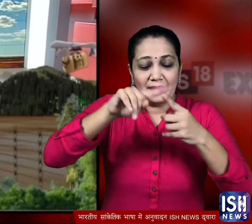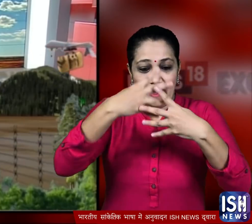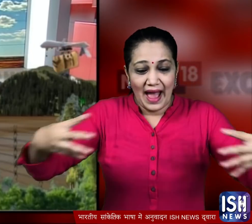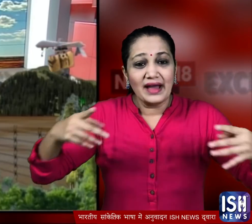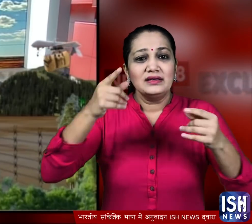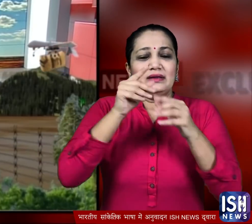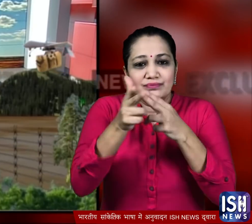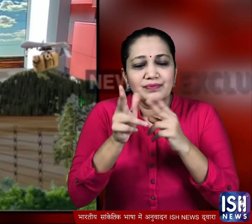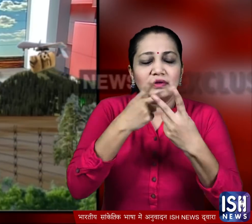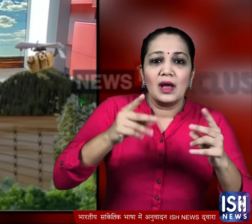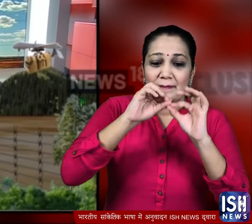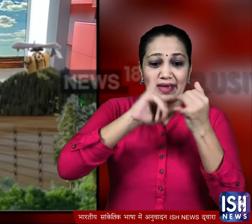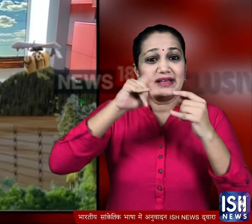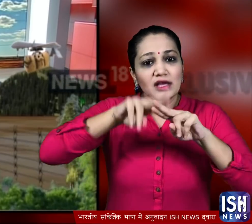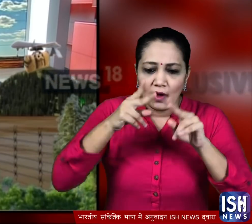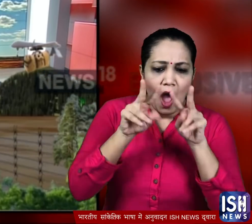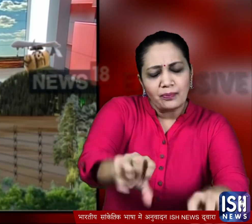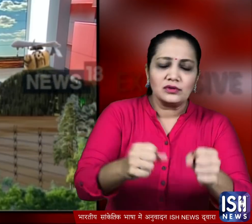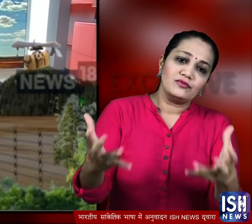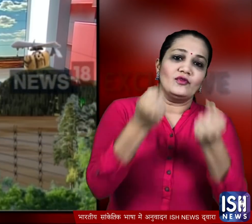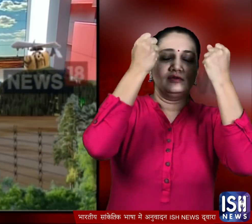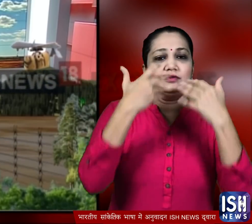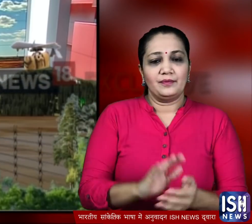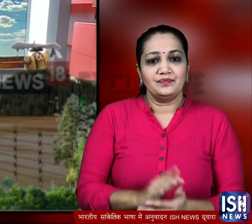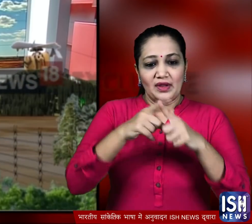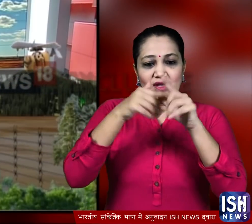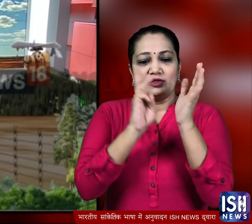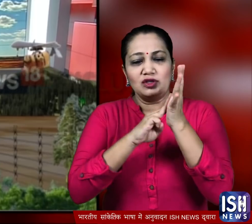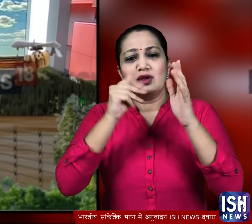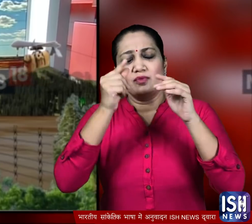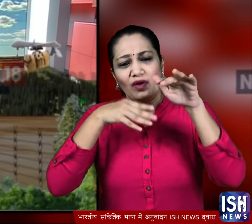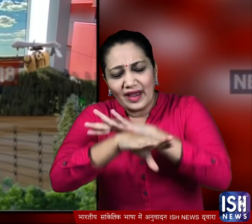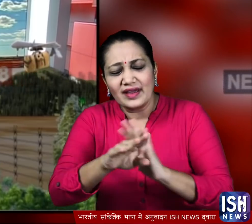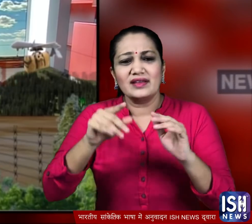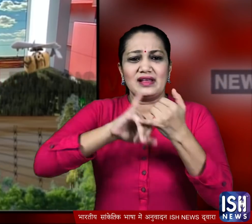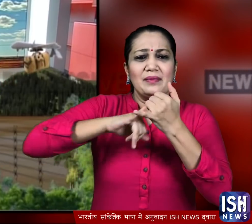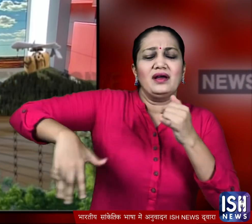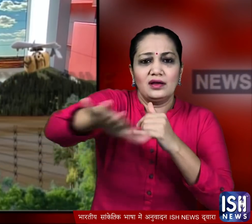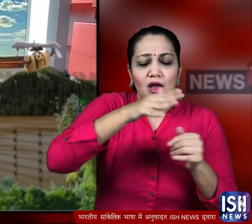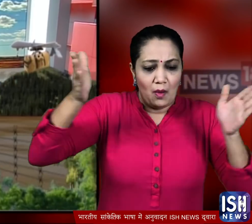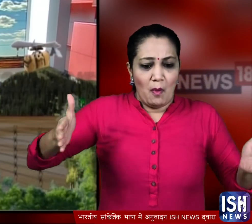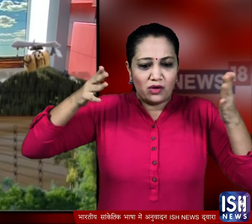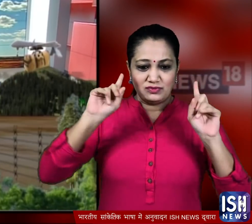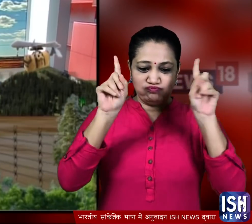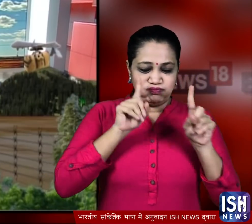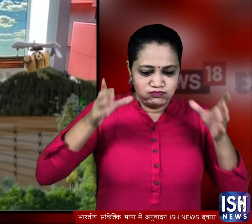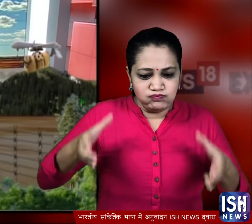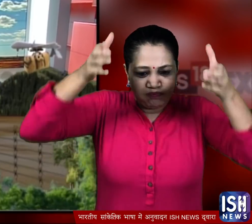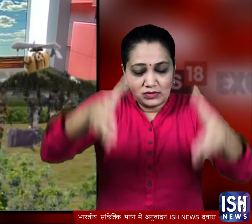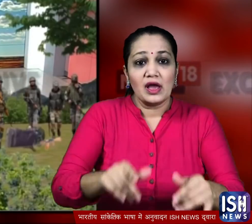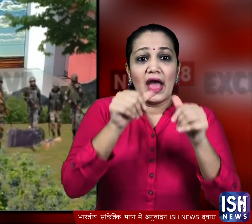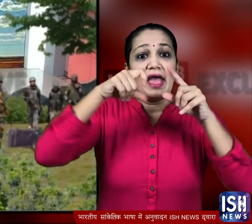लेकिन सीमा पर मुस्तैद बीएसएफ ने उसके इस प्लान पर पानी फेर दिया। बताया जा रहा है कि जम्मू कश्मीर के सांबा सेक्टर में ड्रोन से एक बक्सा फेंका